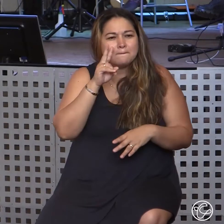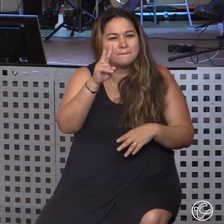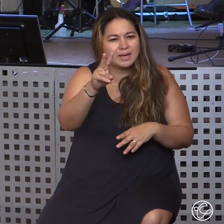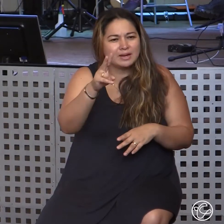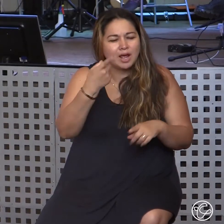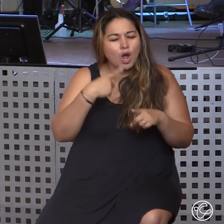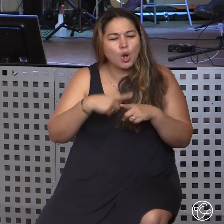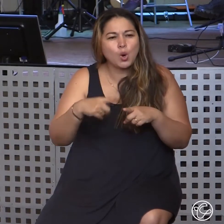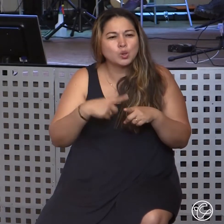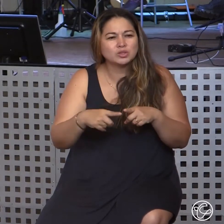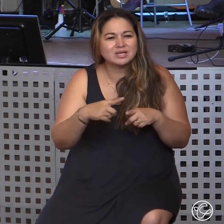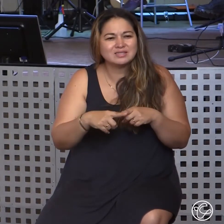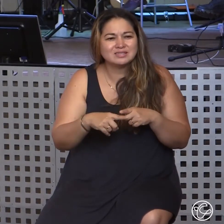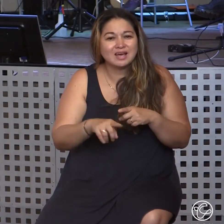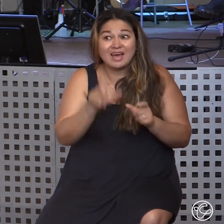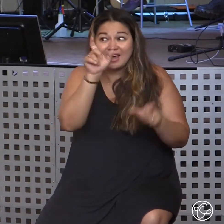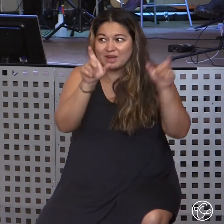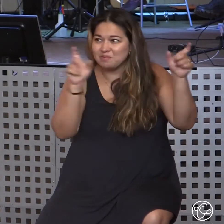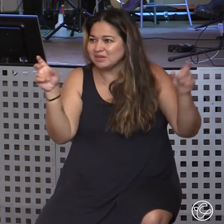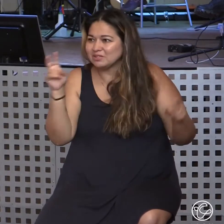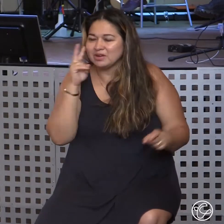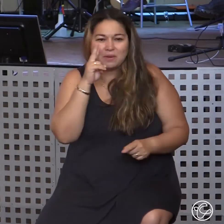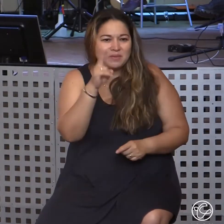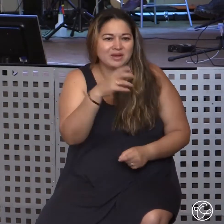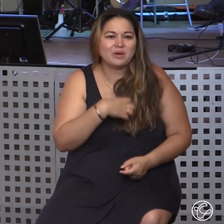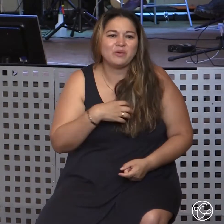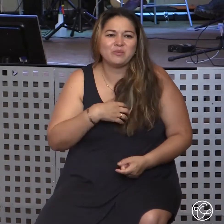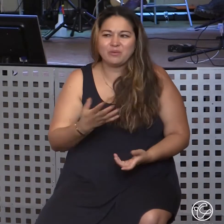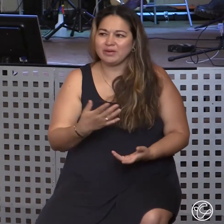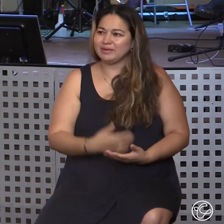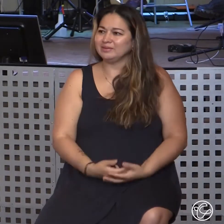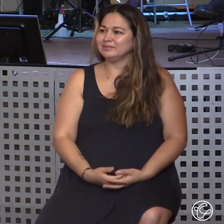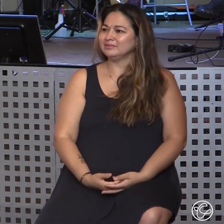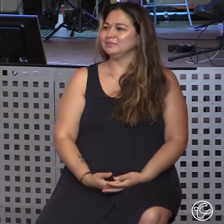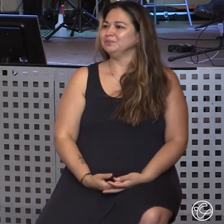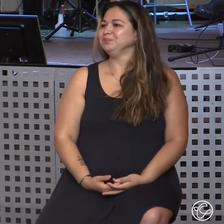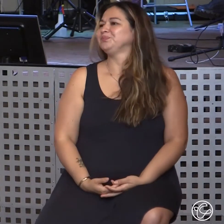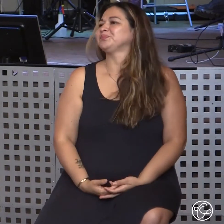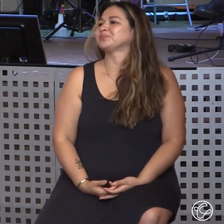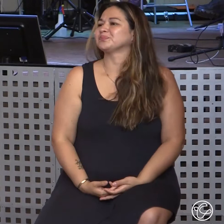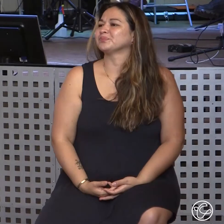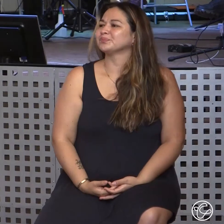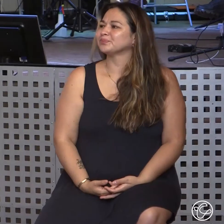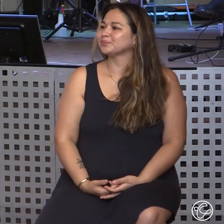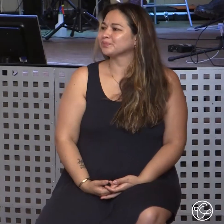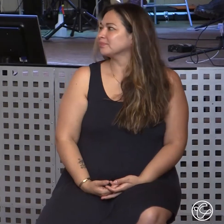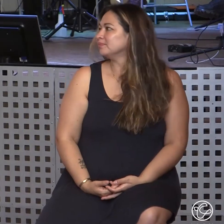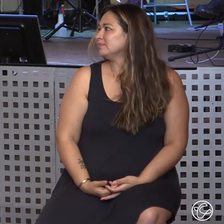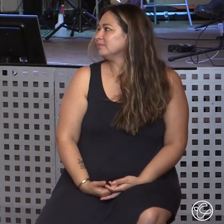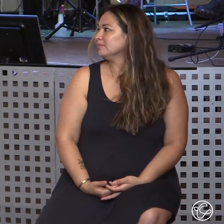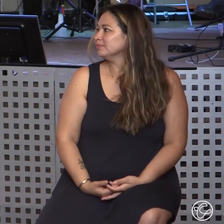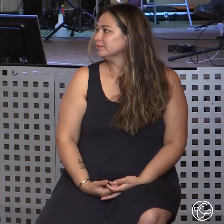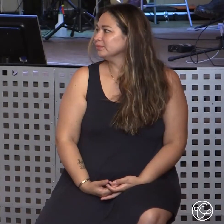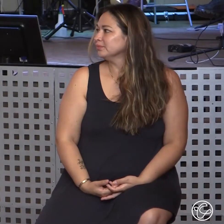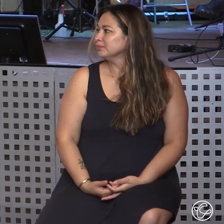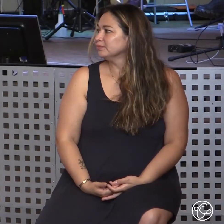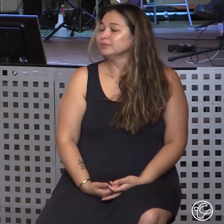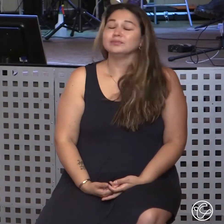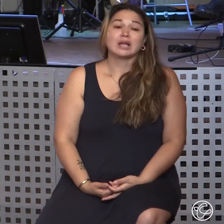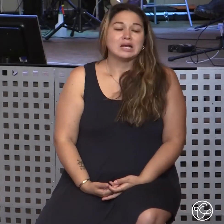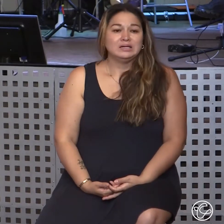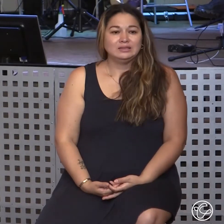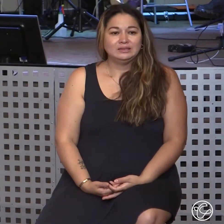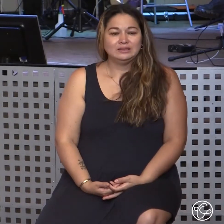Sin ver lo invisible, no honramos a nadie. Si yo me fijo, como siempre me meto con el pastor Antonio, me fijo